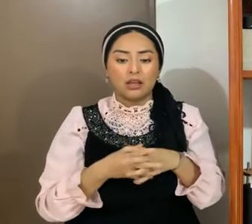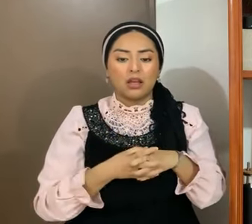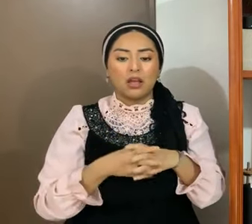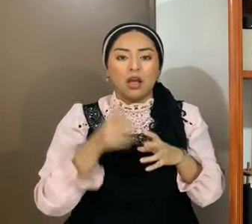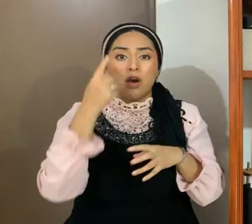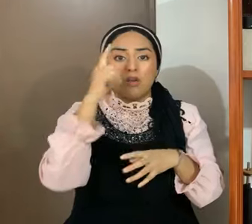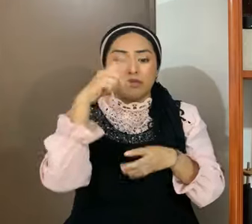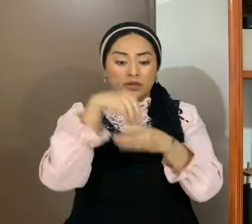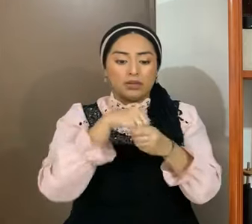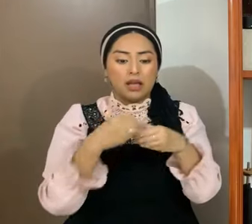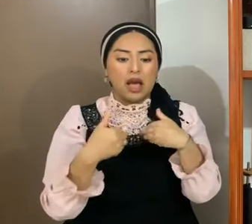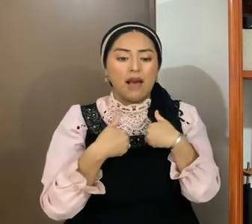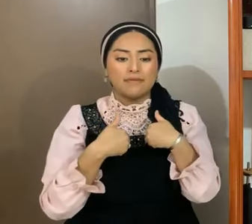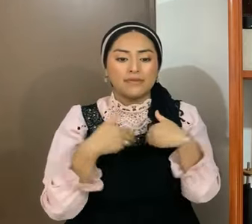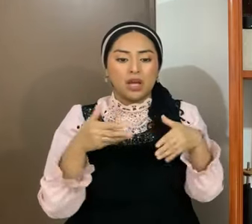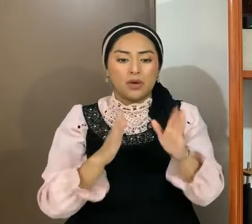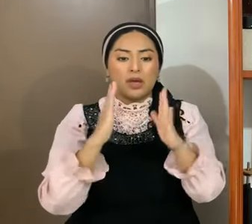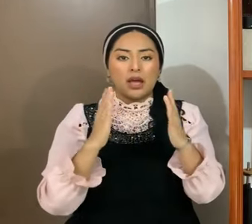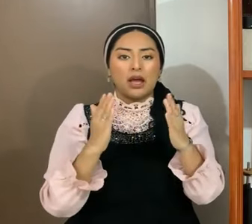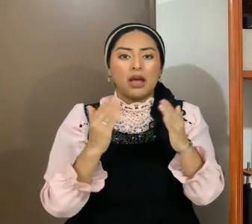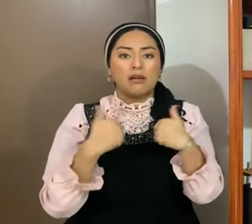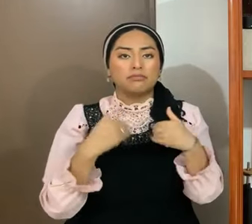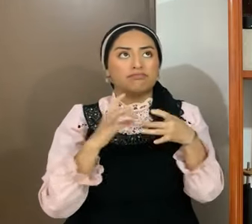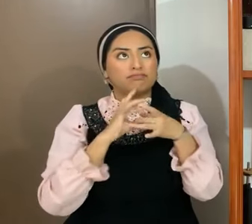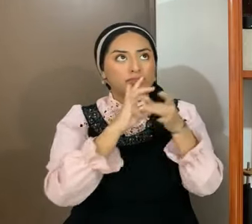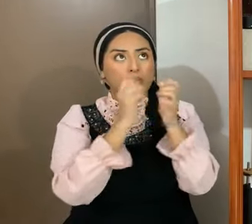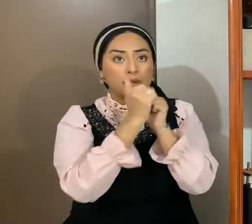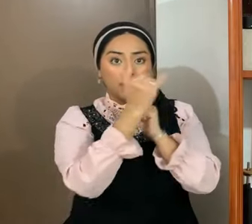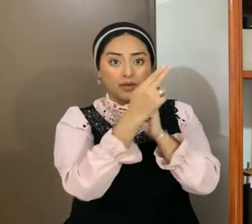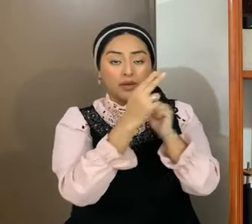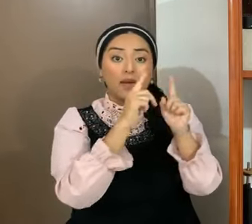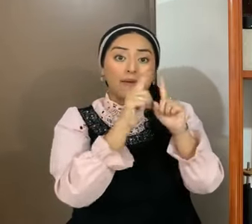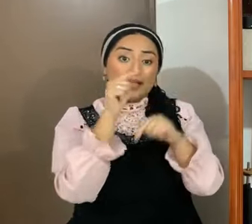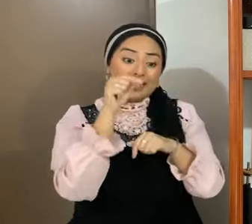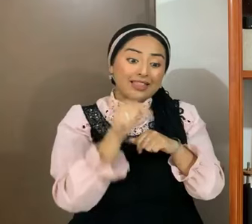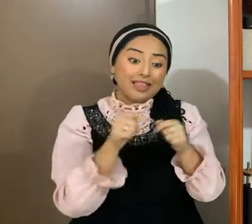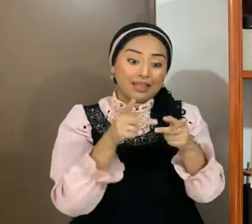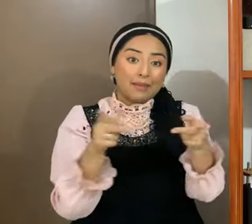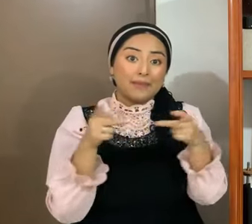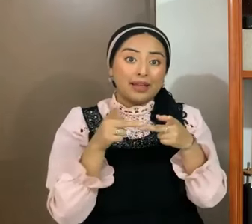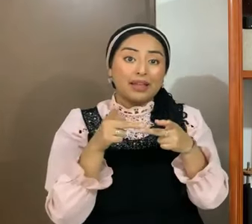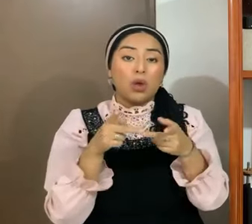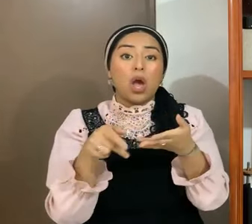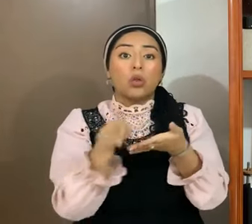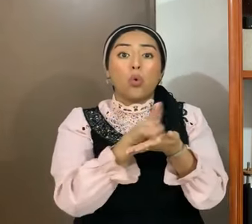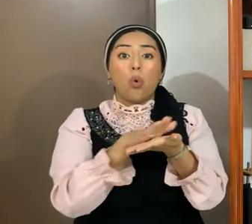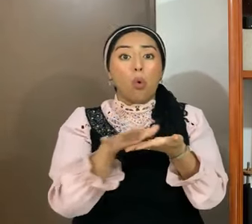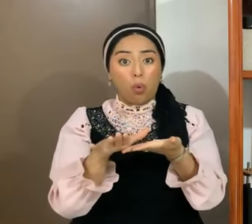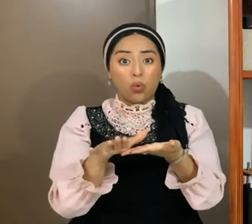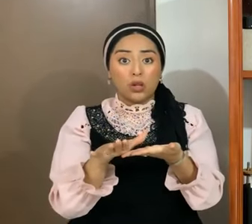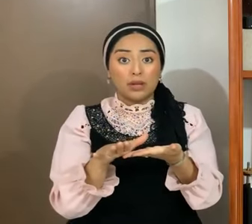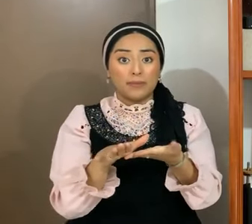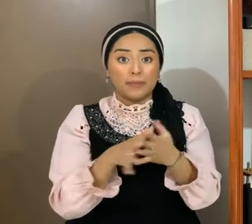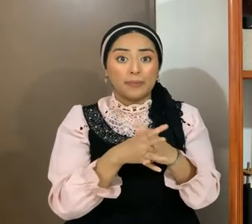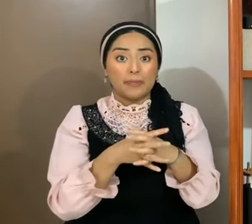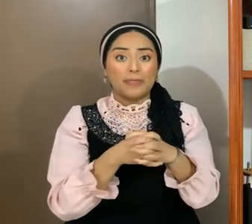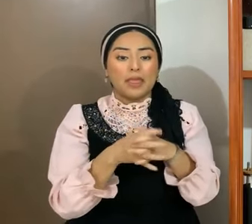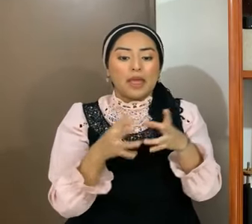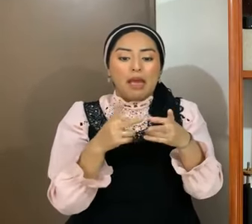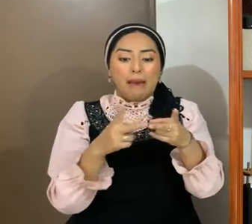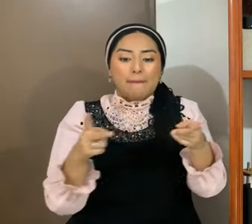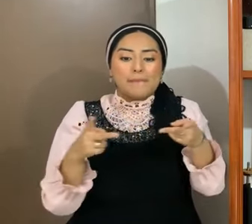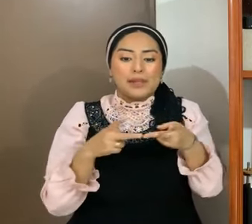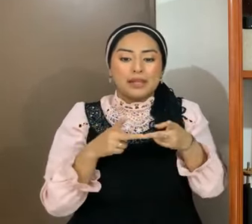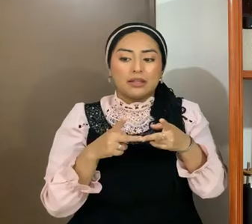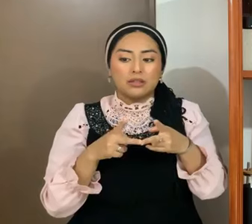para que hubiera una forma de tener comunión con Yahweh, sino que ese recinto era santo, es santo, ¿sí? Es un